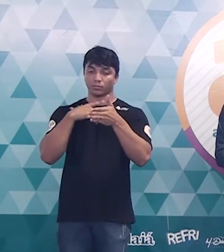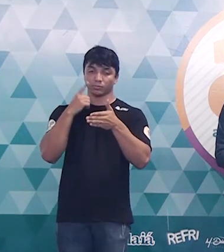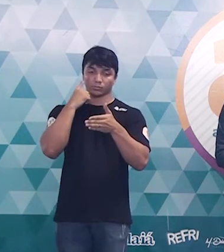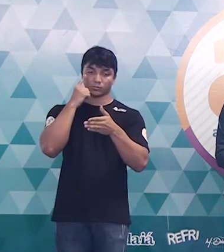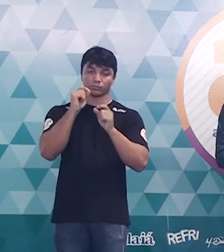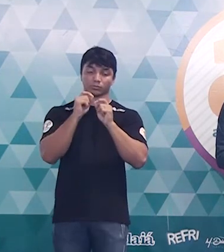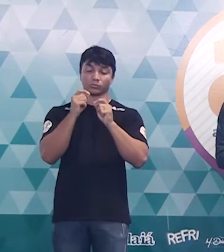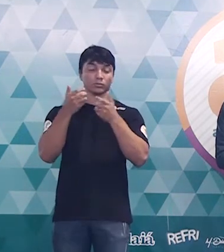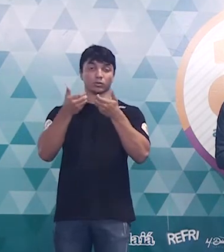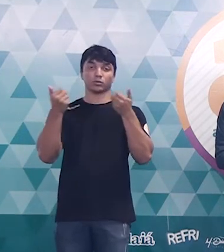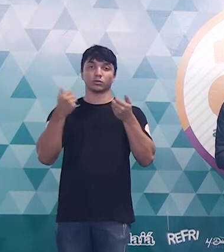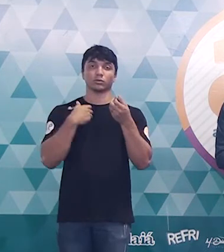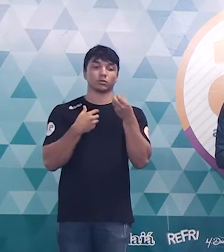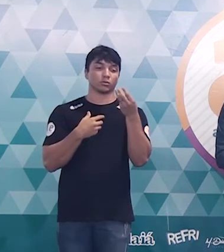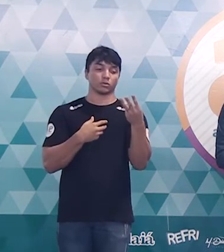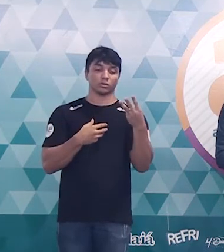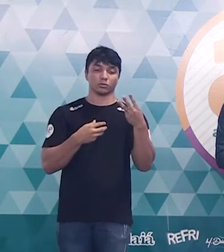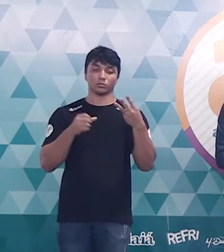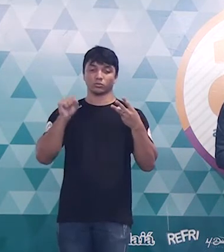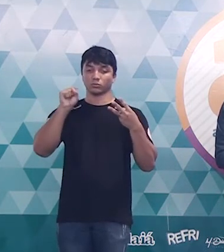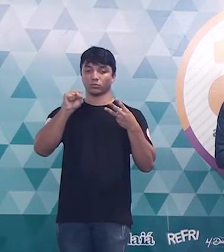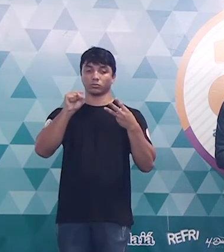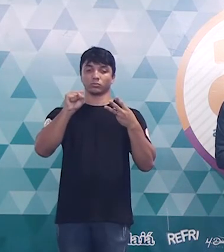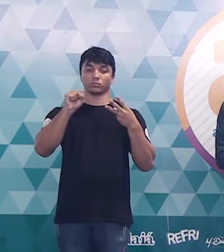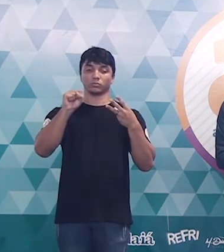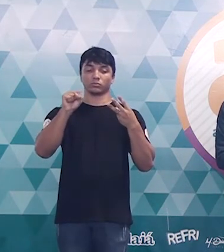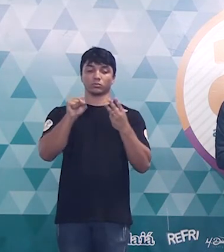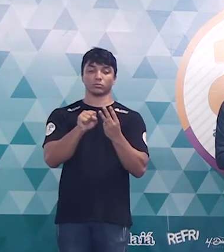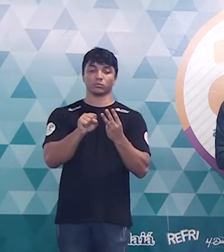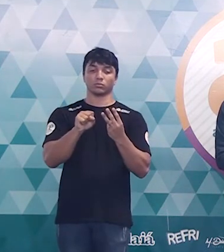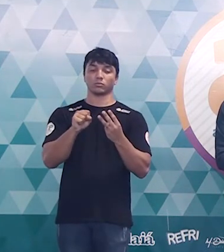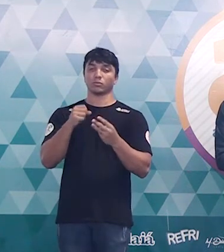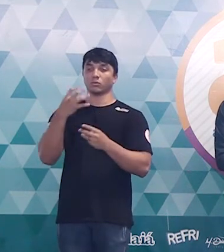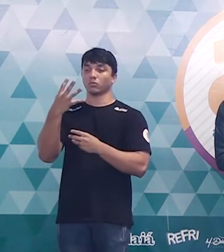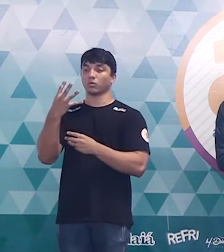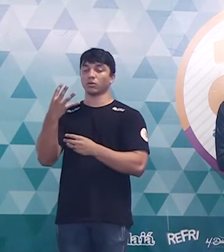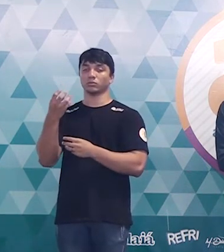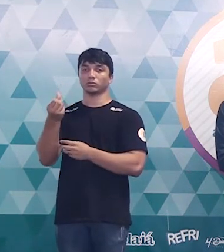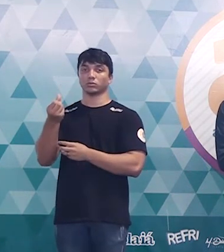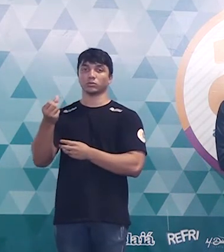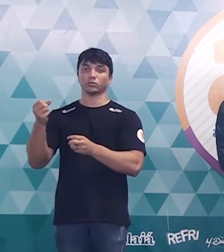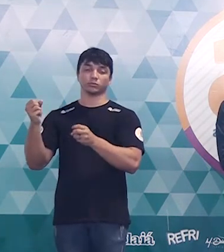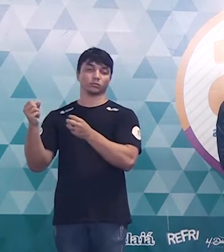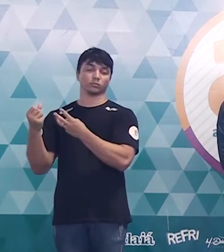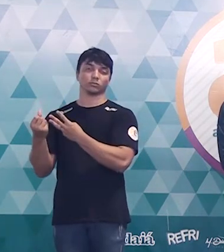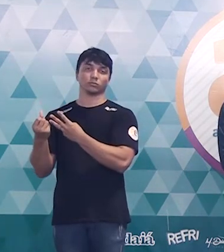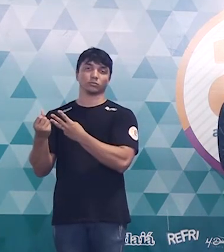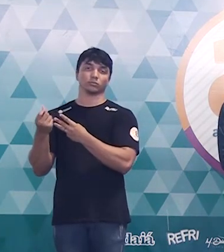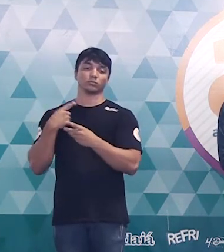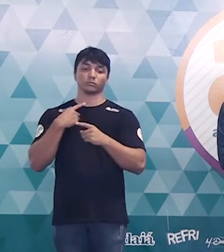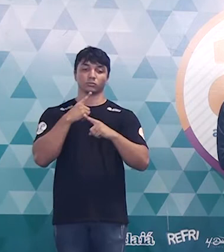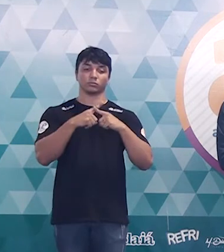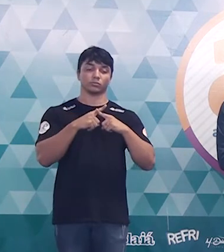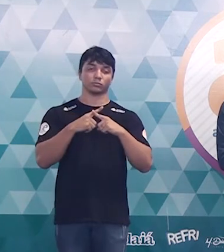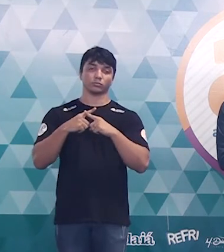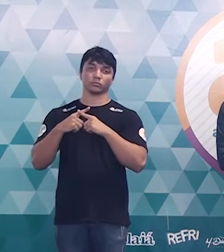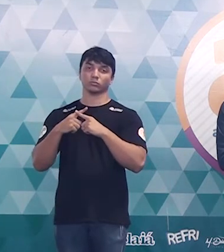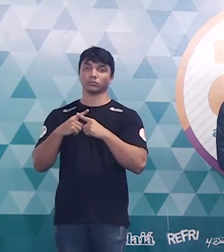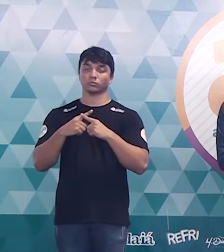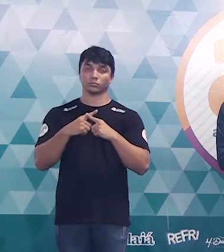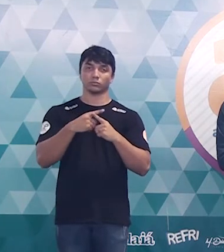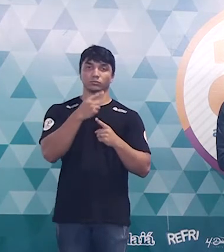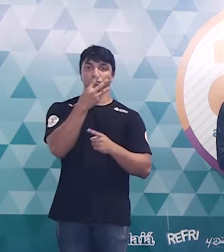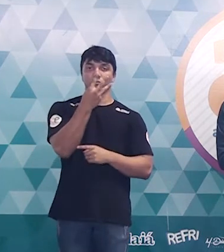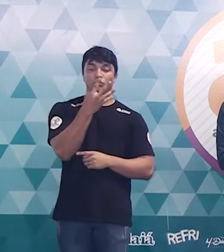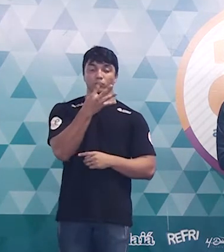nos extremos, é o 3 e o 8. Quem está no meio, o 4 e o 6. Multiplico do meio, 4